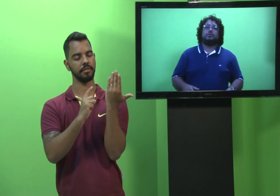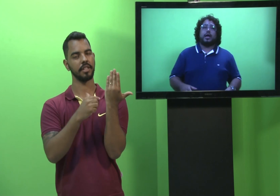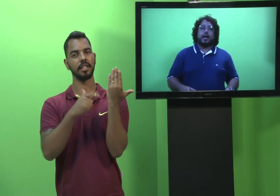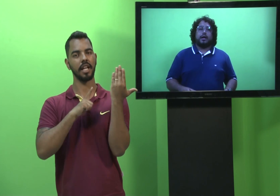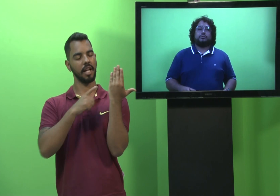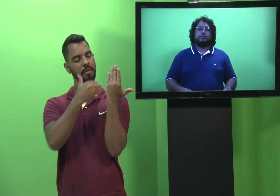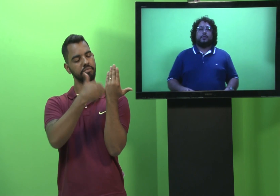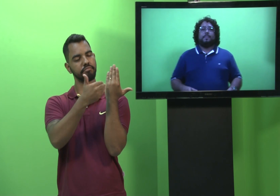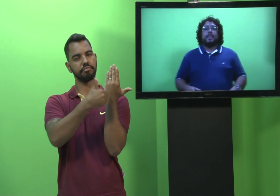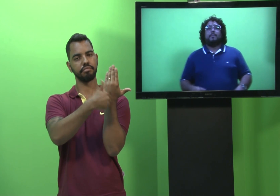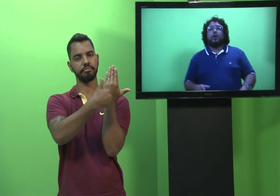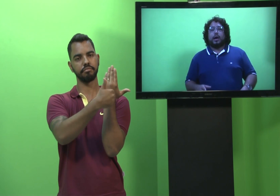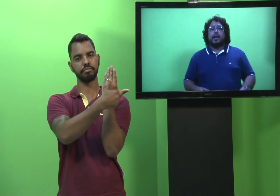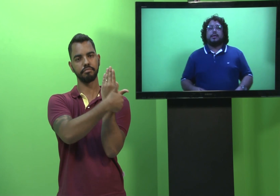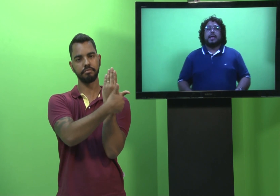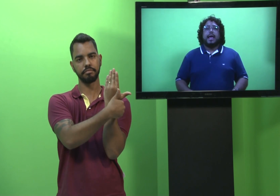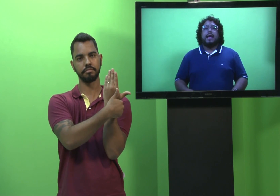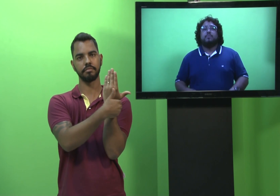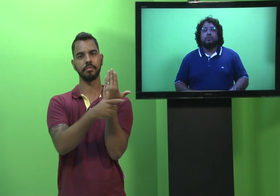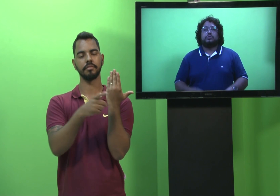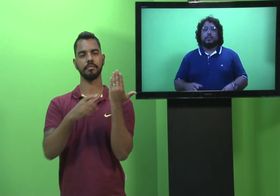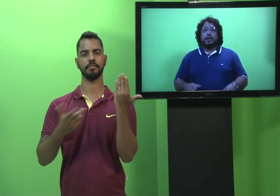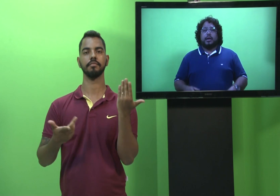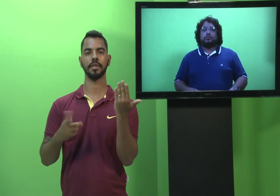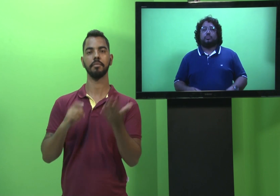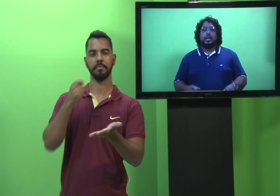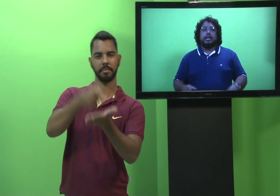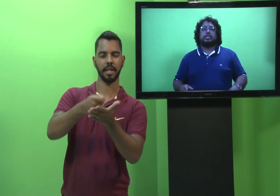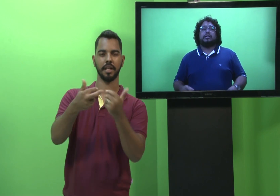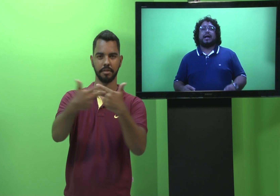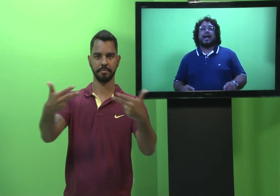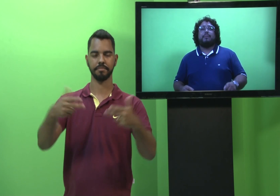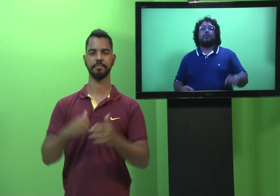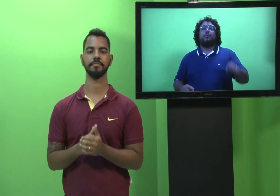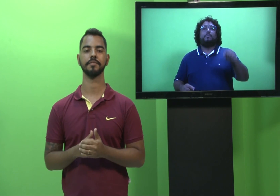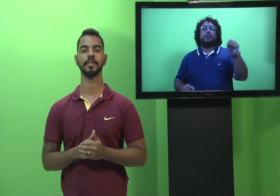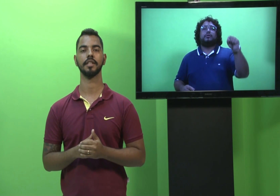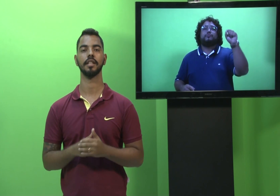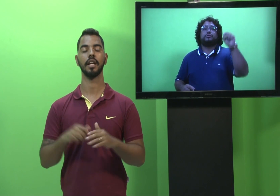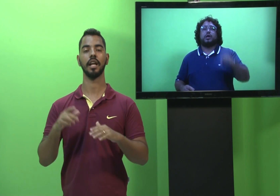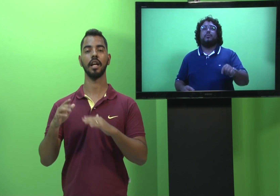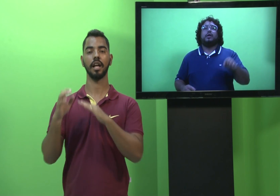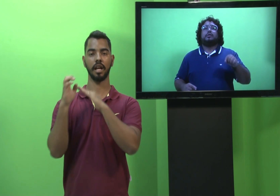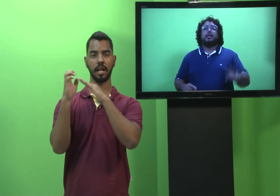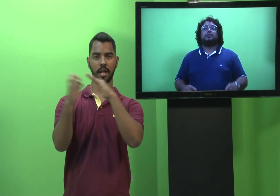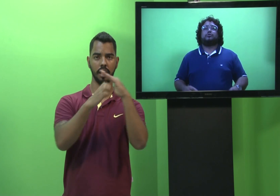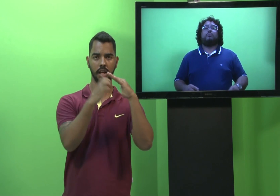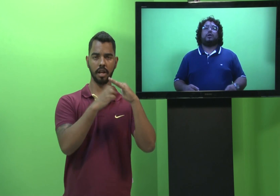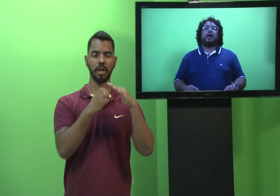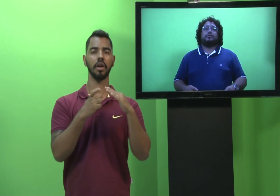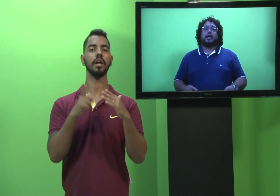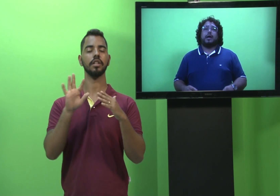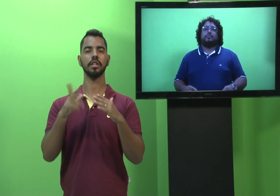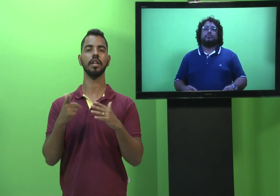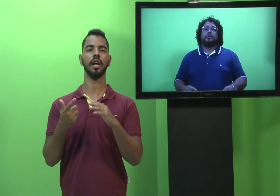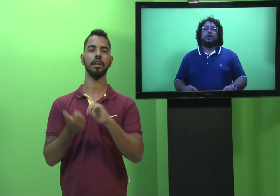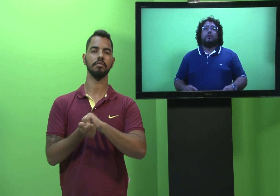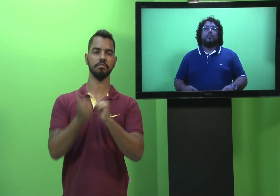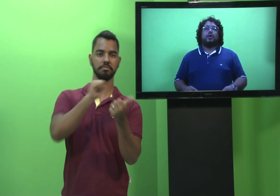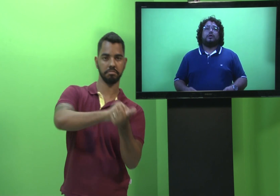de recados. Porém, em muitos ambientes, o bilhete ainda acaba cumprindo a função destes comunicados rápidos. Por